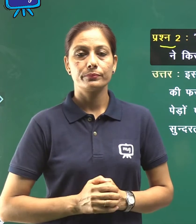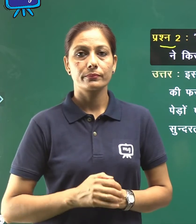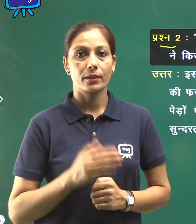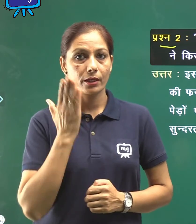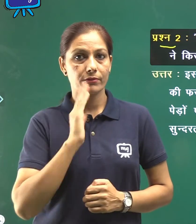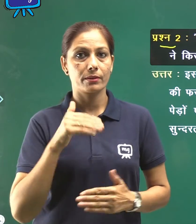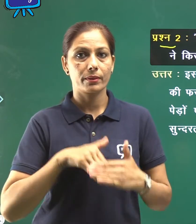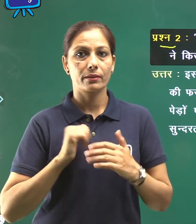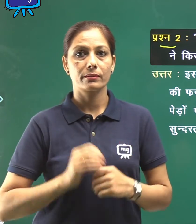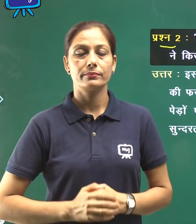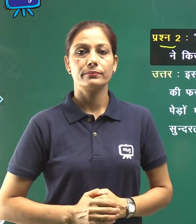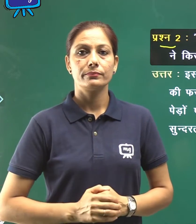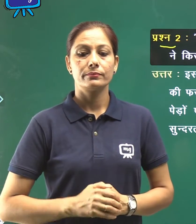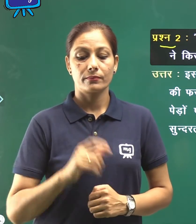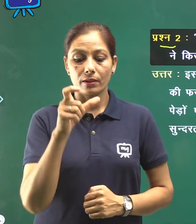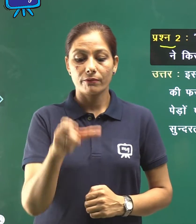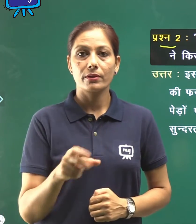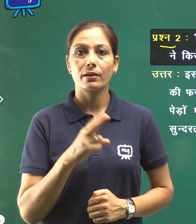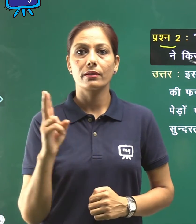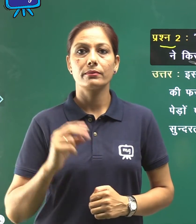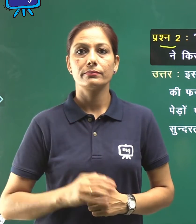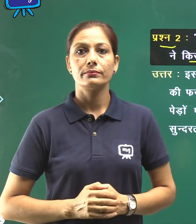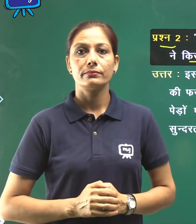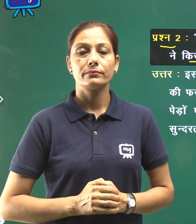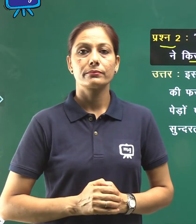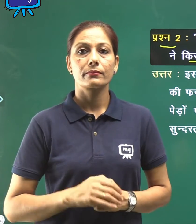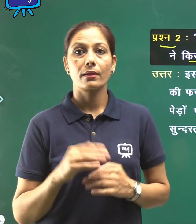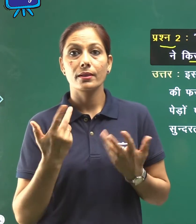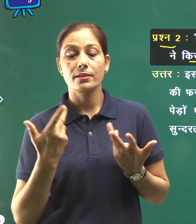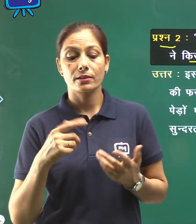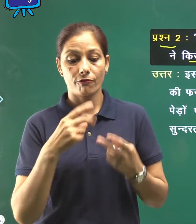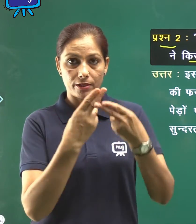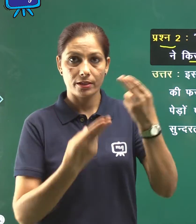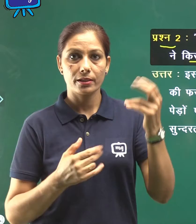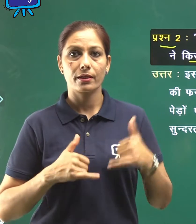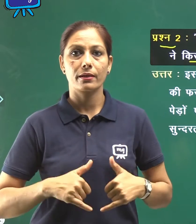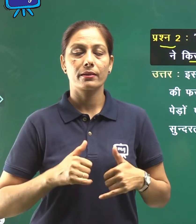कविता में कवि ने किसका वर्णन किया है?